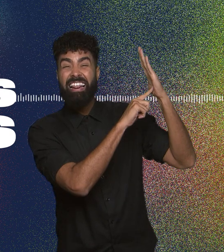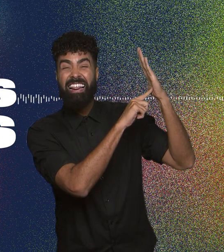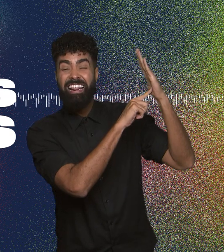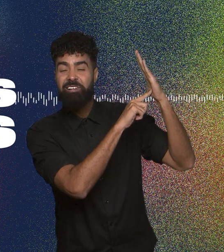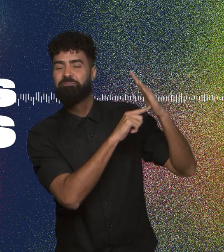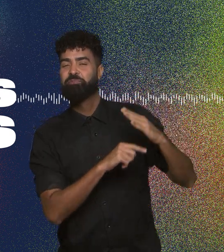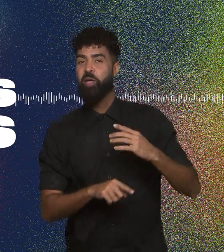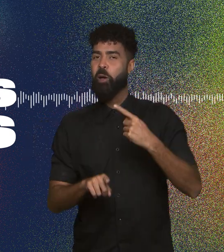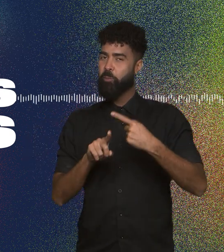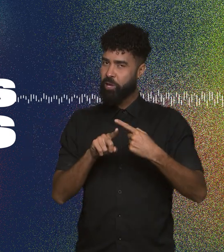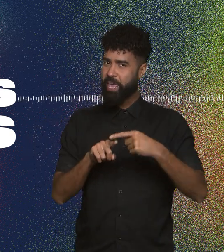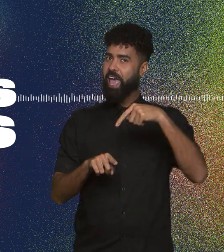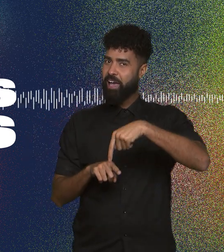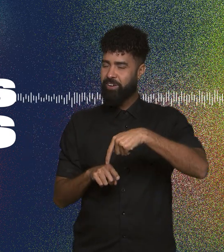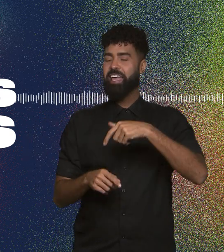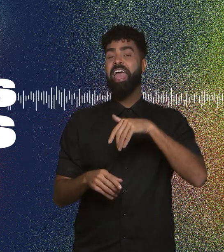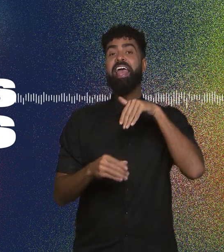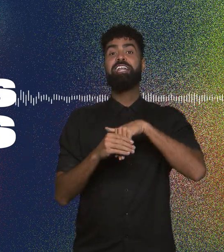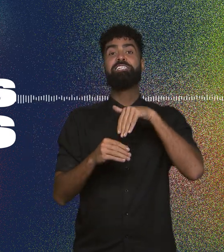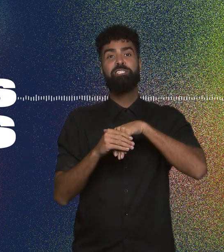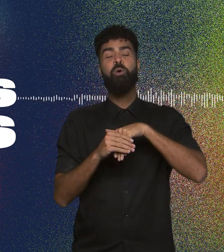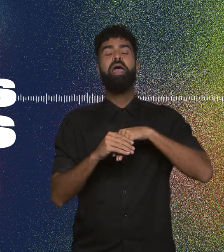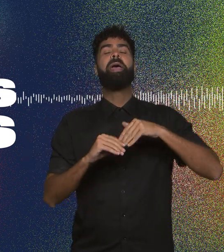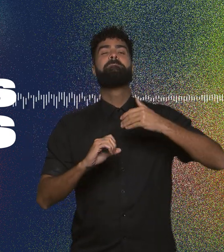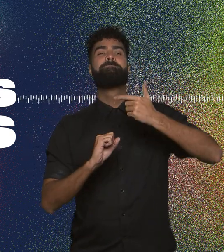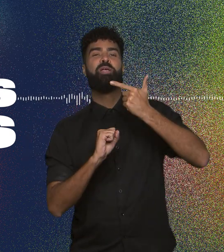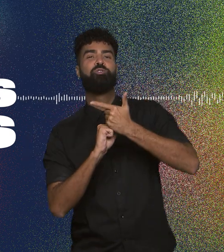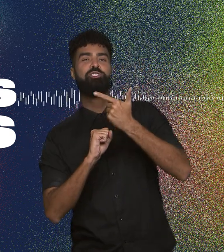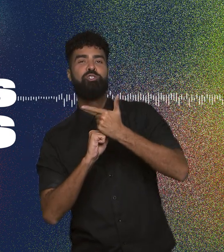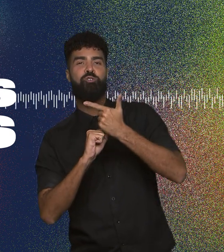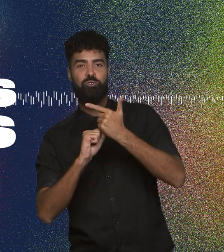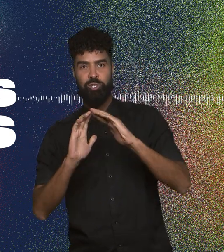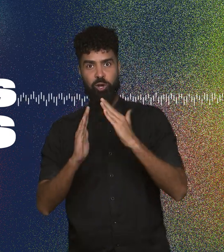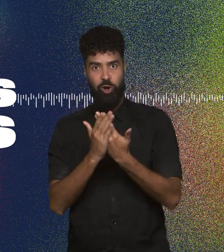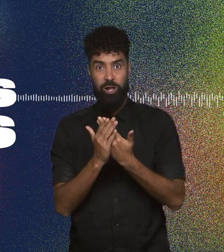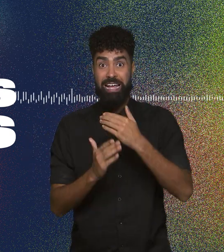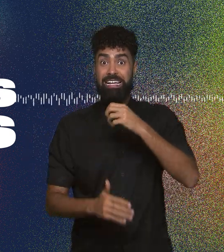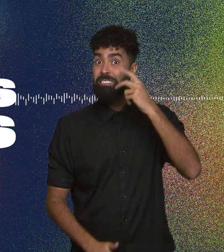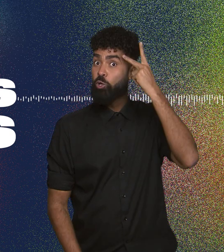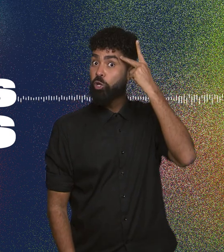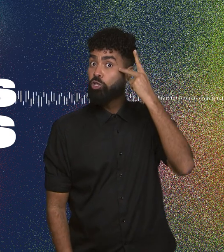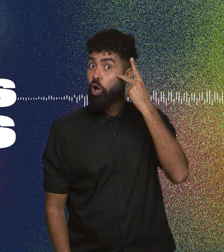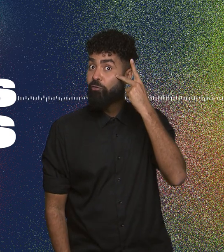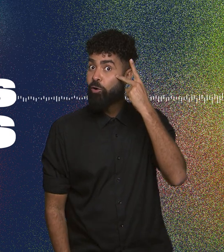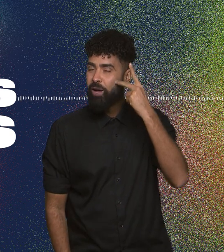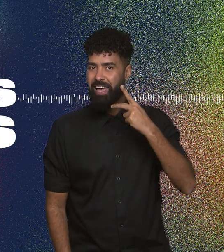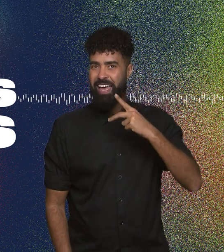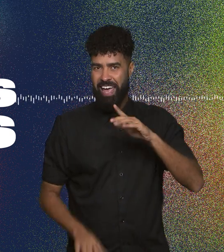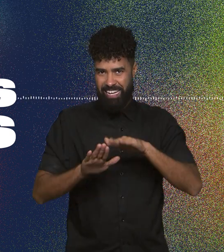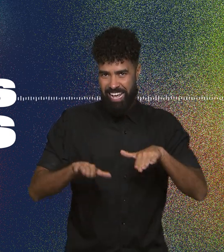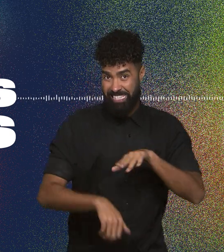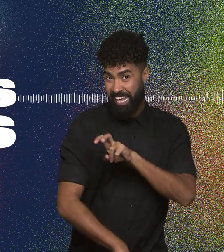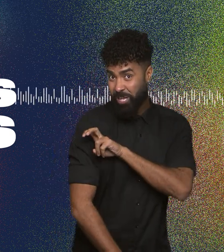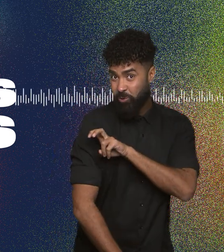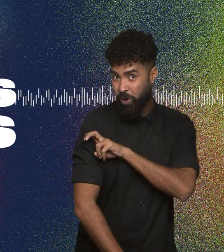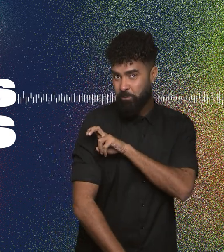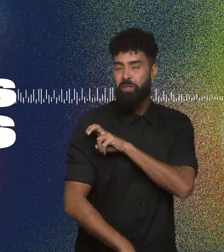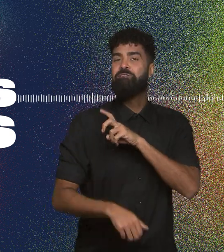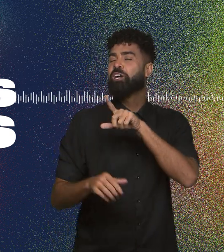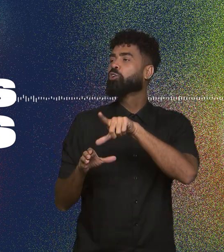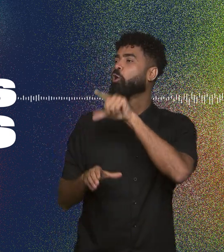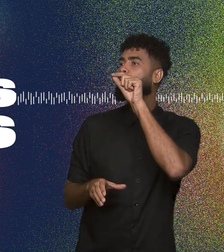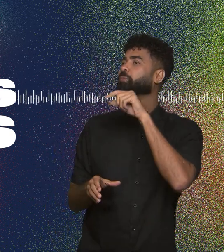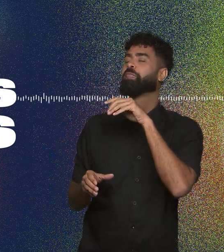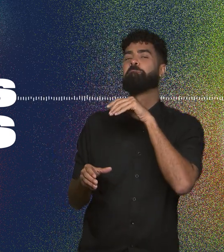Colégio Pedro II, Unidade 1 de São Cristóvão. As crianças do 5º ano vão eleger o representante de turma. São da